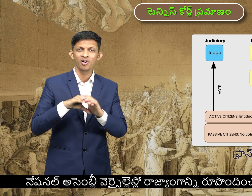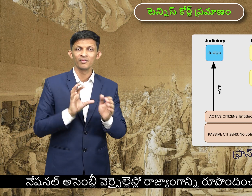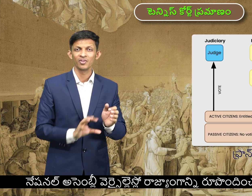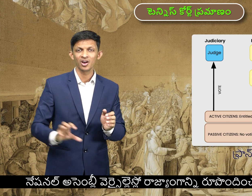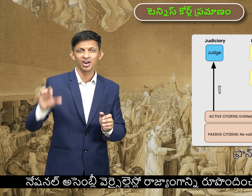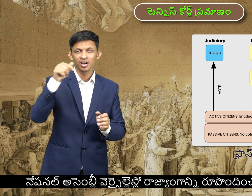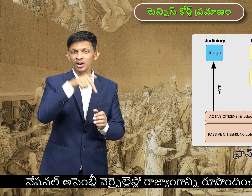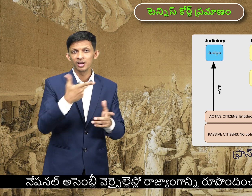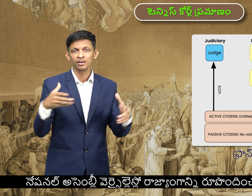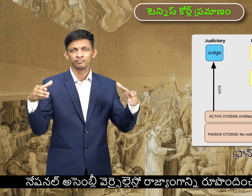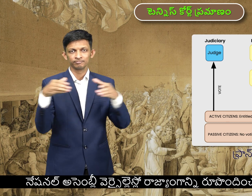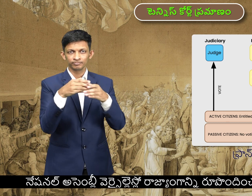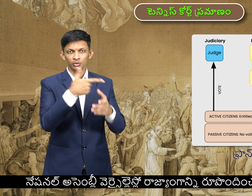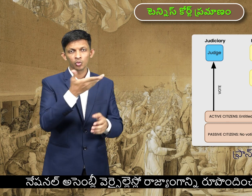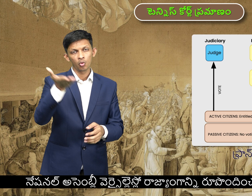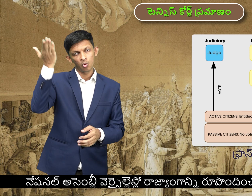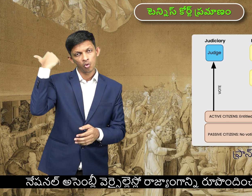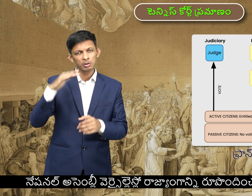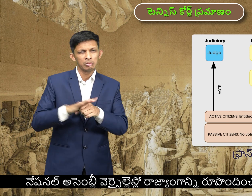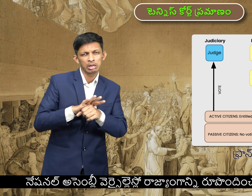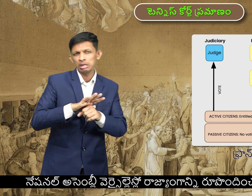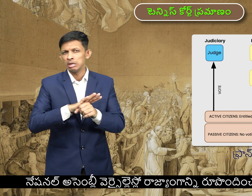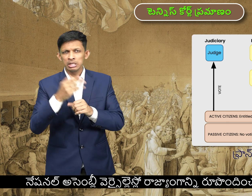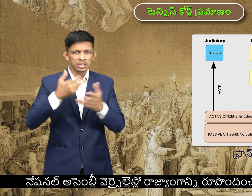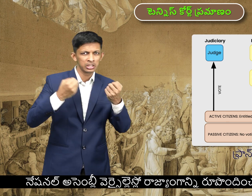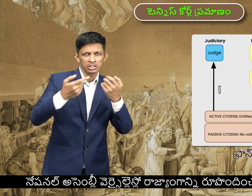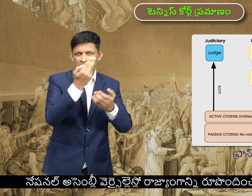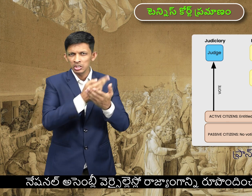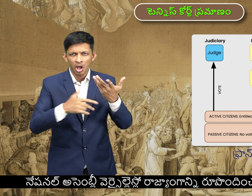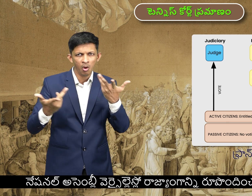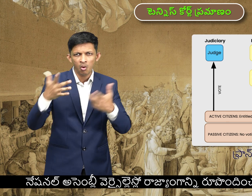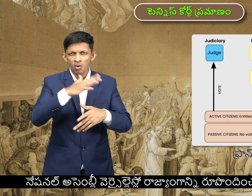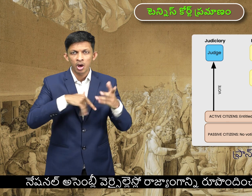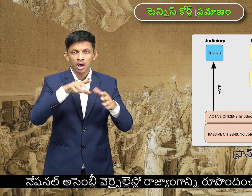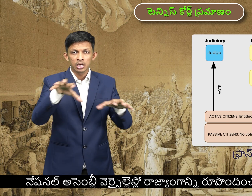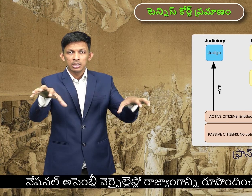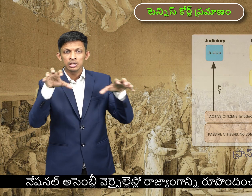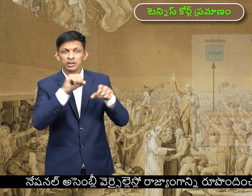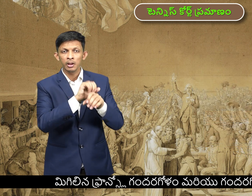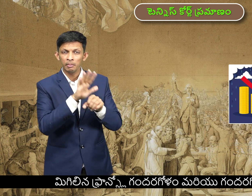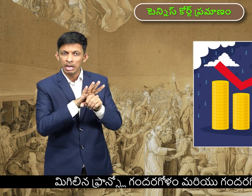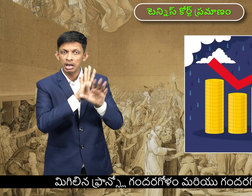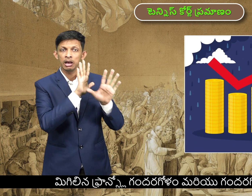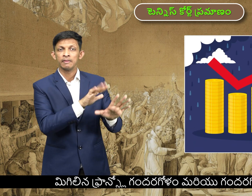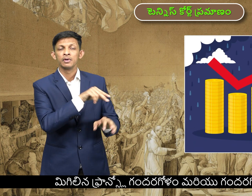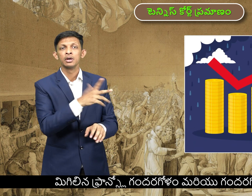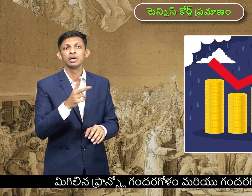నేషనల్ అసెంబ్లీ వర్సల్లెస్లో రాజ్యాంగాన్ని రూపొందించడంలో బిజీగా ఉండగా మిగిలిన ఫ్రాన్స్లో గందరగోళం